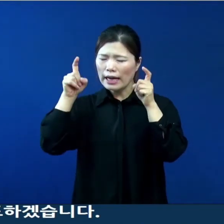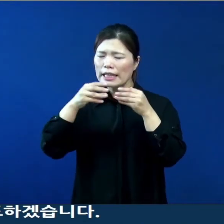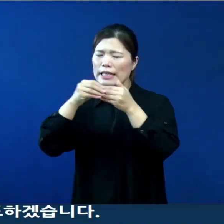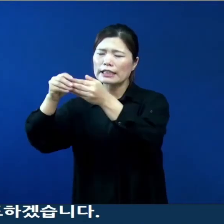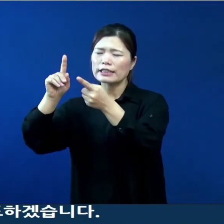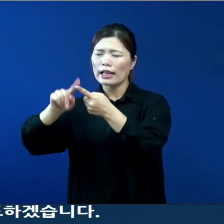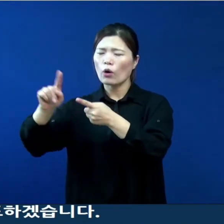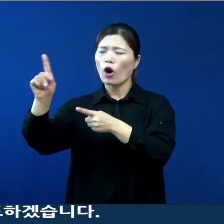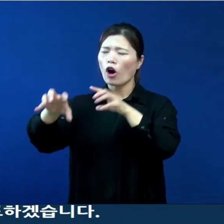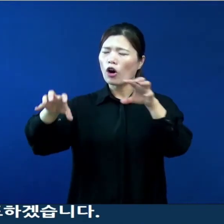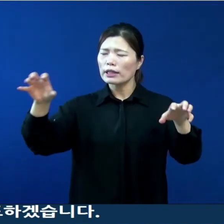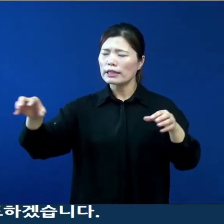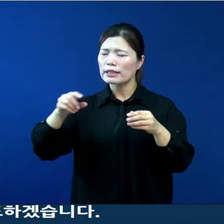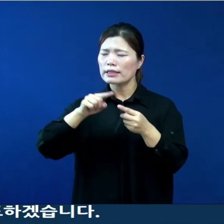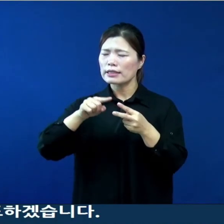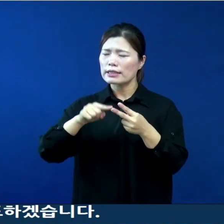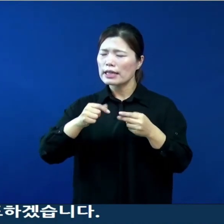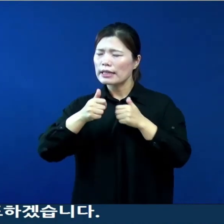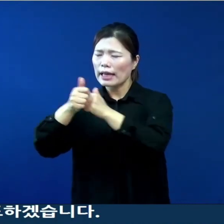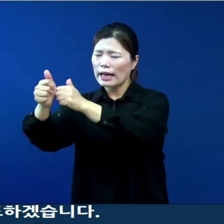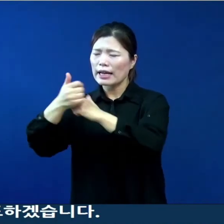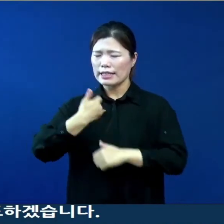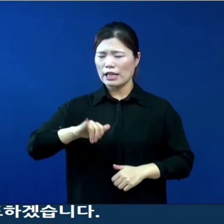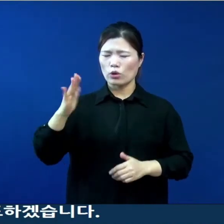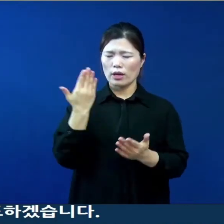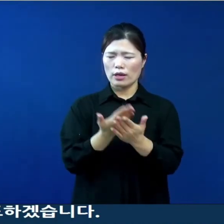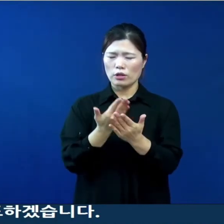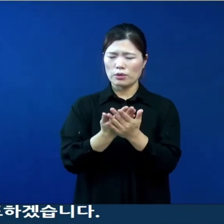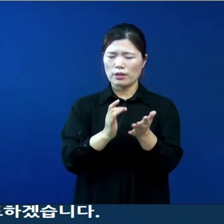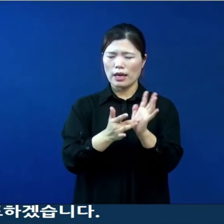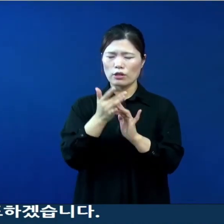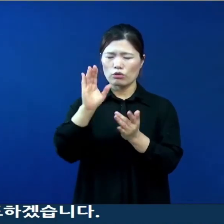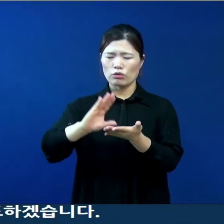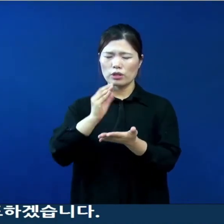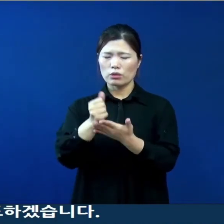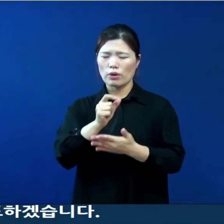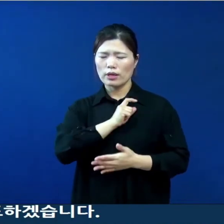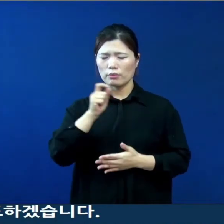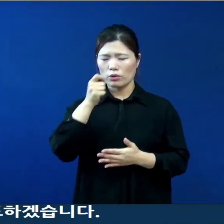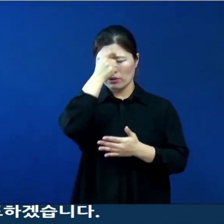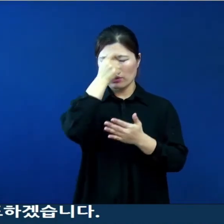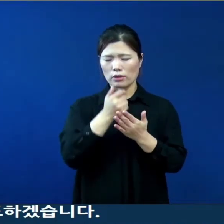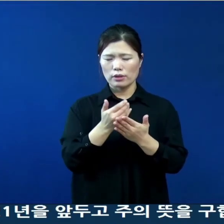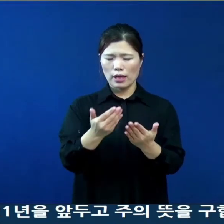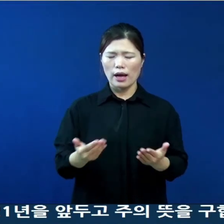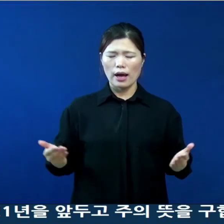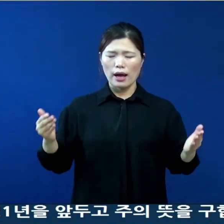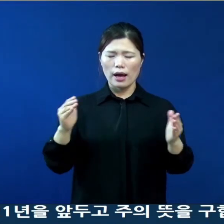자녀들 되게 하여 주시옵소서. 예수 그리스도 이름으로 기도합나이다. 아멘.